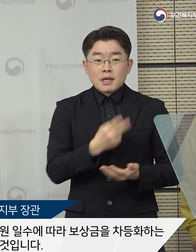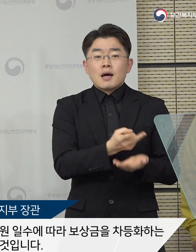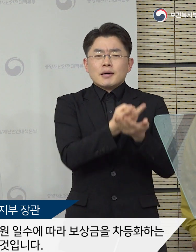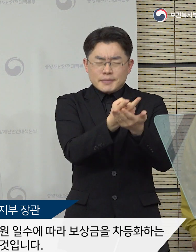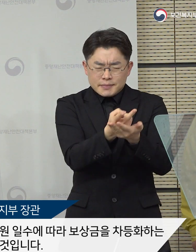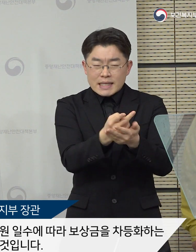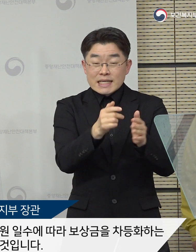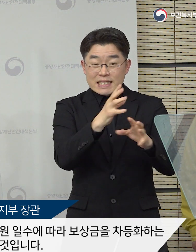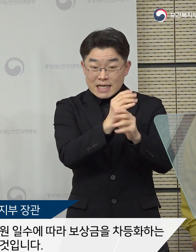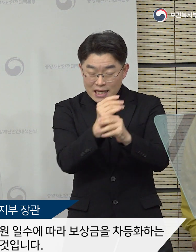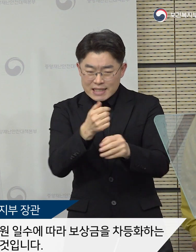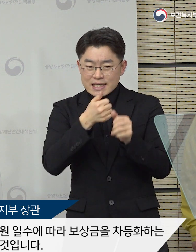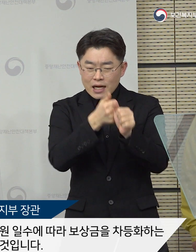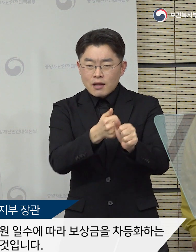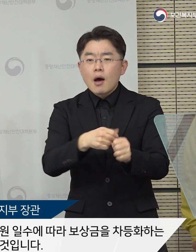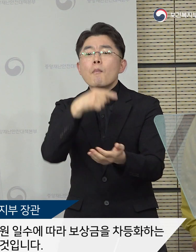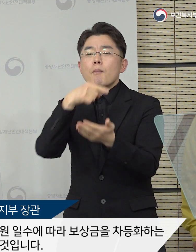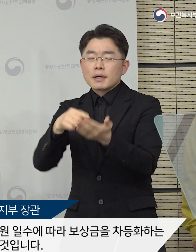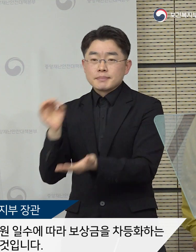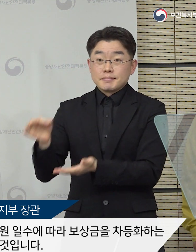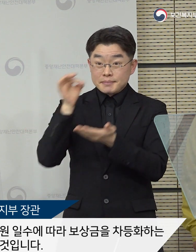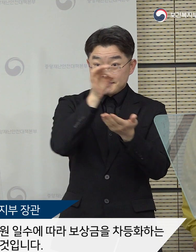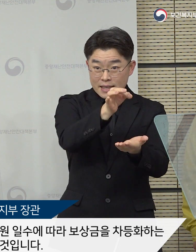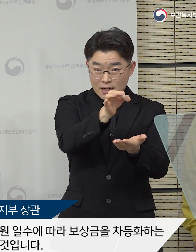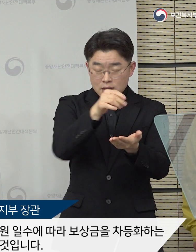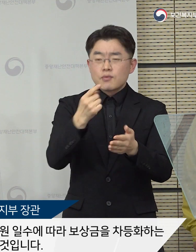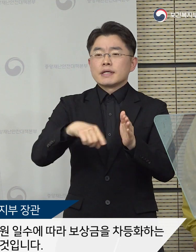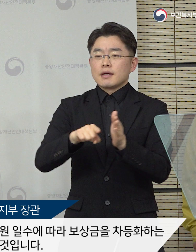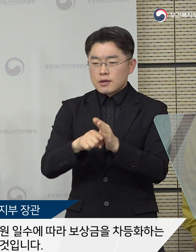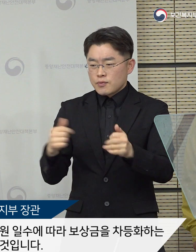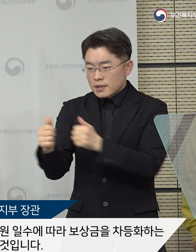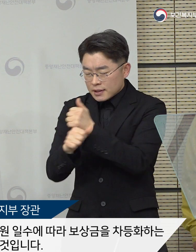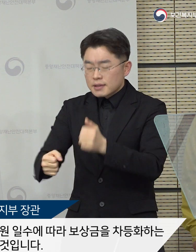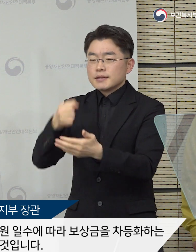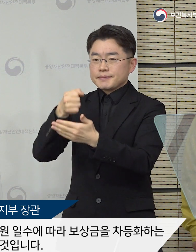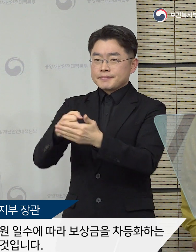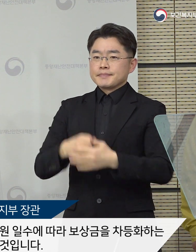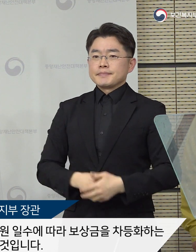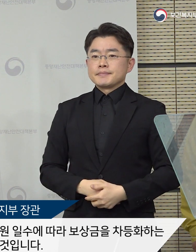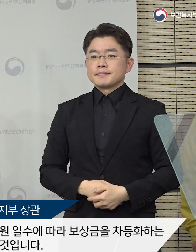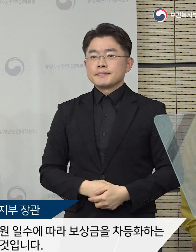보상금을 차등화하는 방안을 오늘 손실보상심의위원회에서 결정할 것입니다.